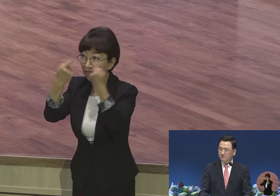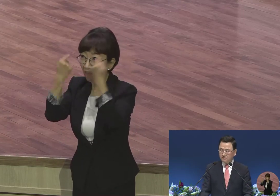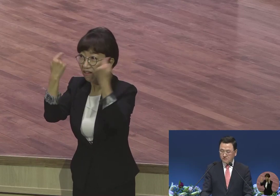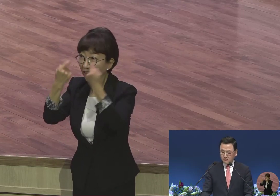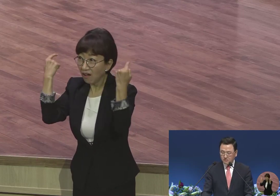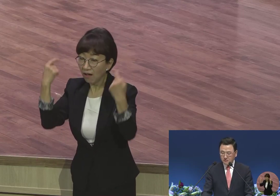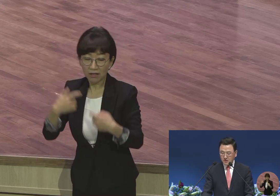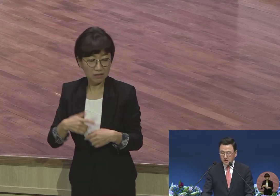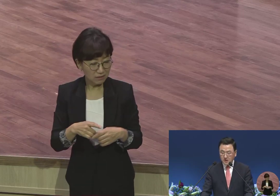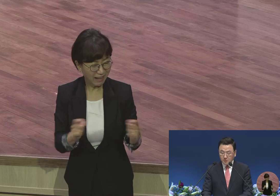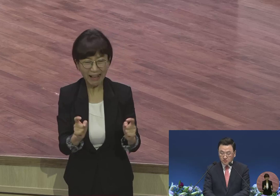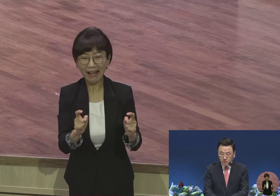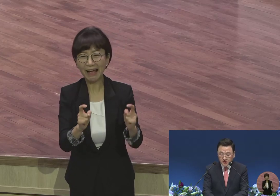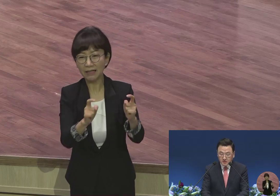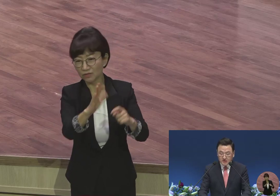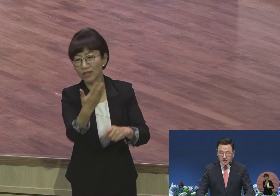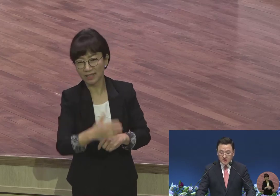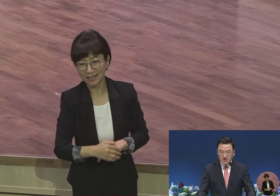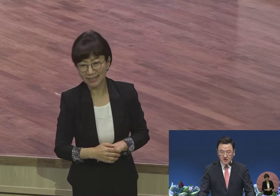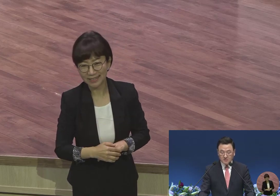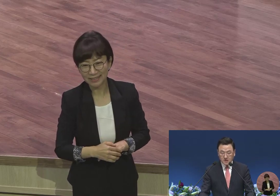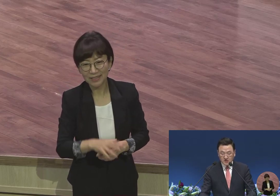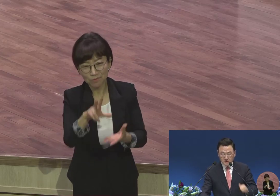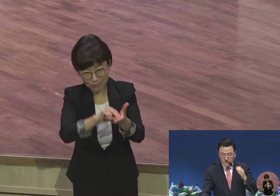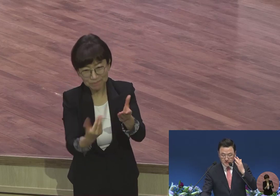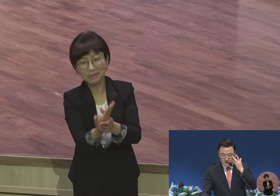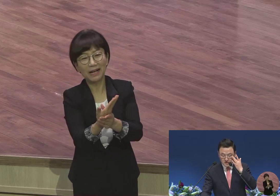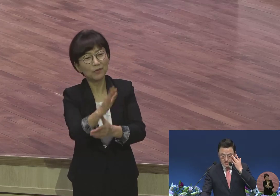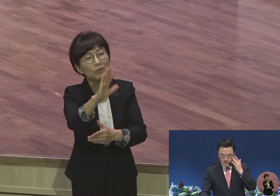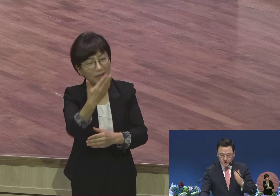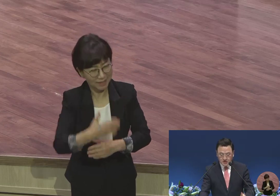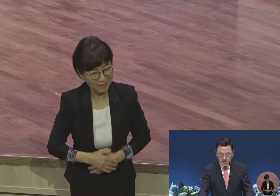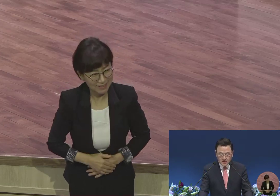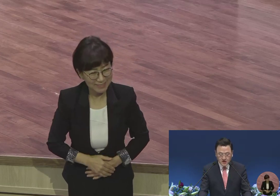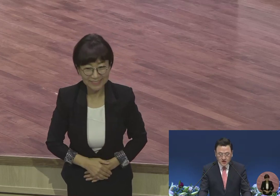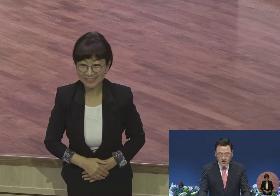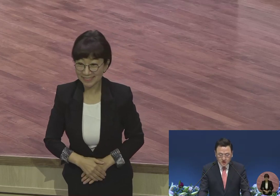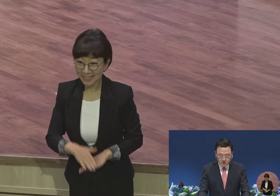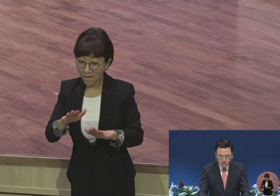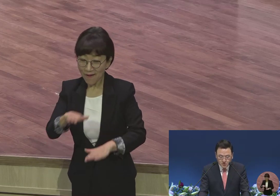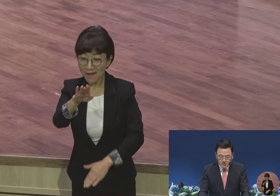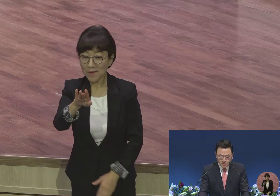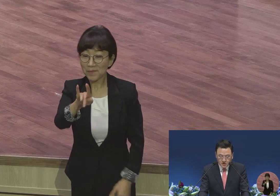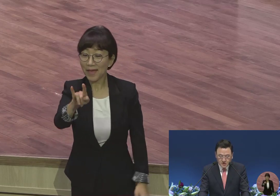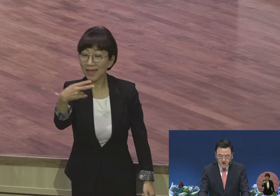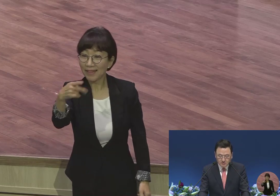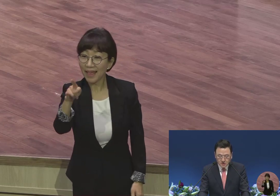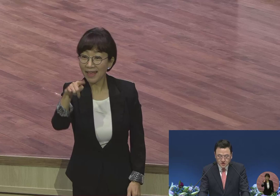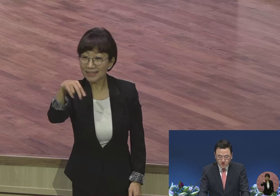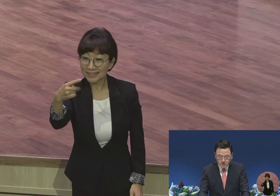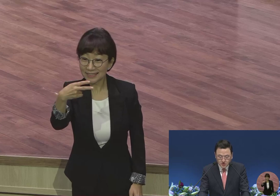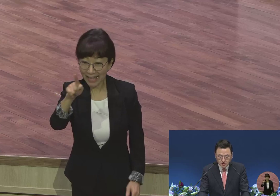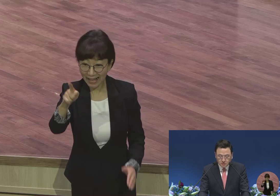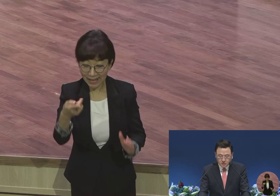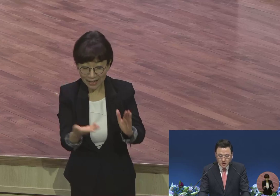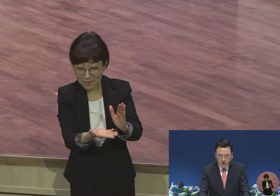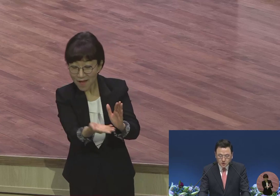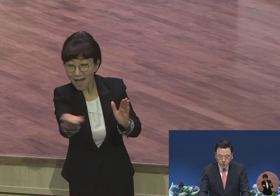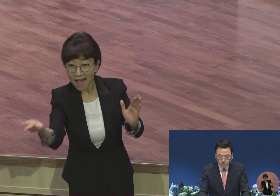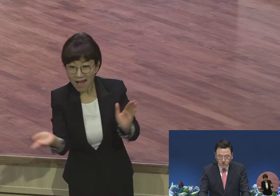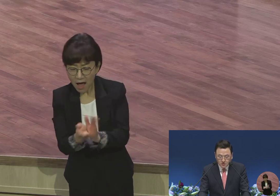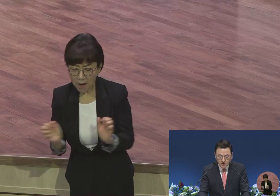그래. 그때부터 문제가 발생되기 시작합니다. 베데스다 연못에 모인 사람들은 전설